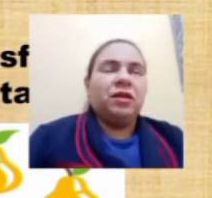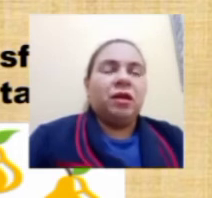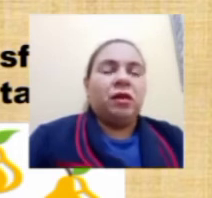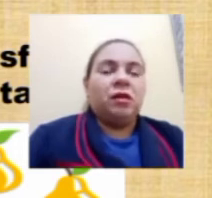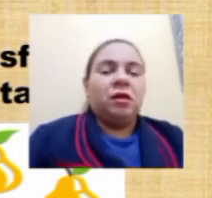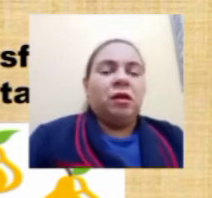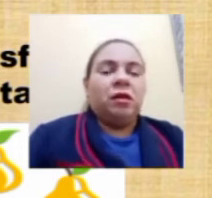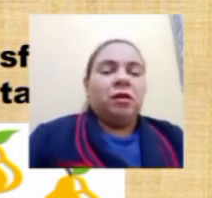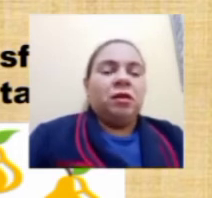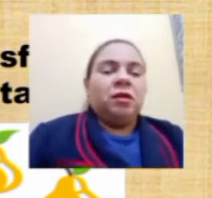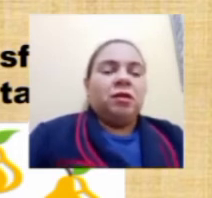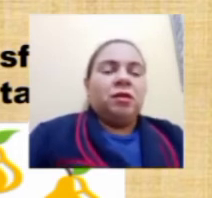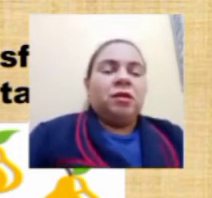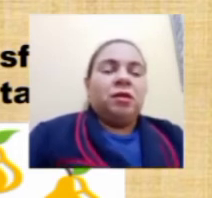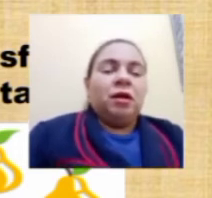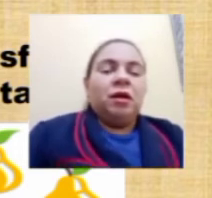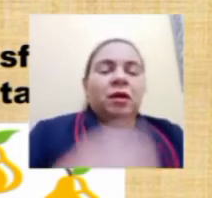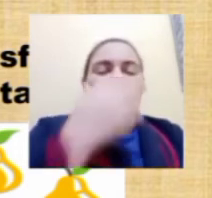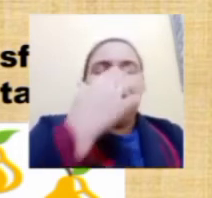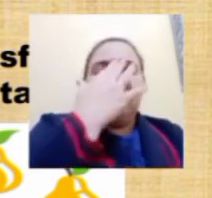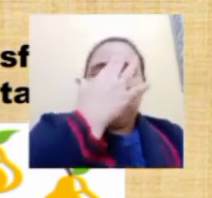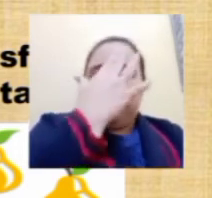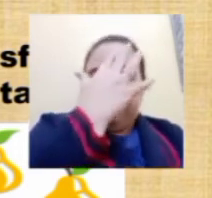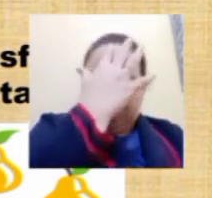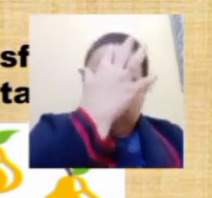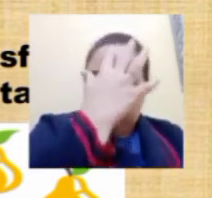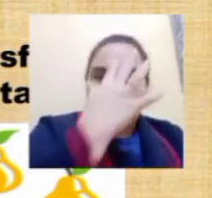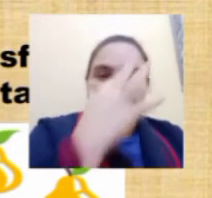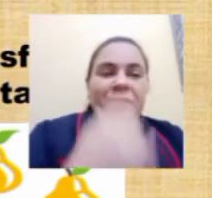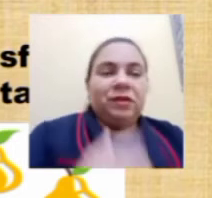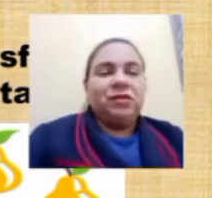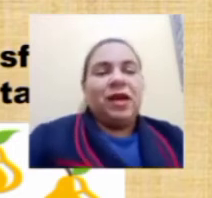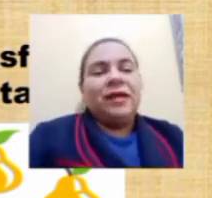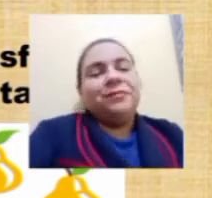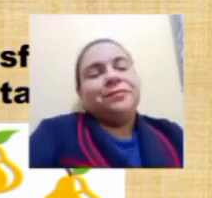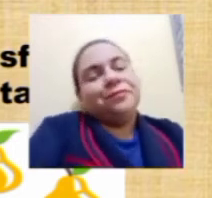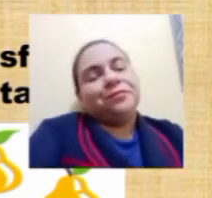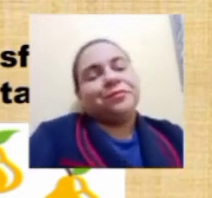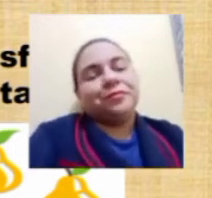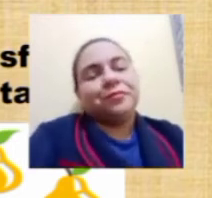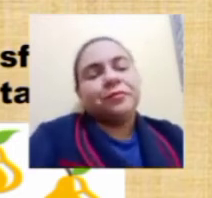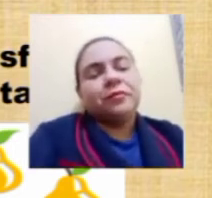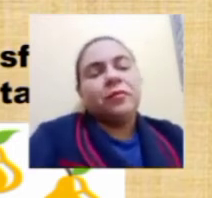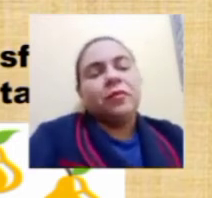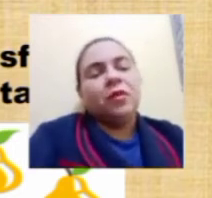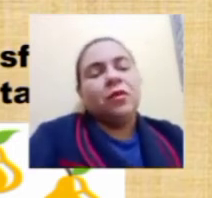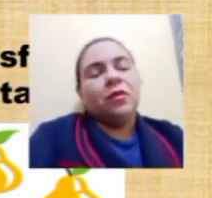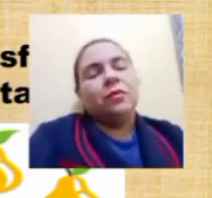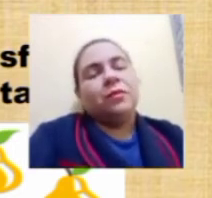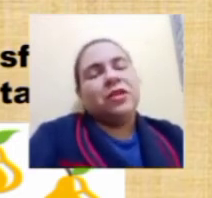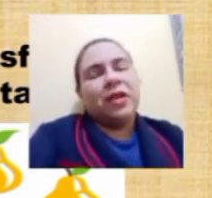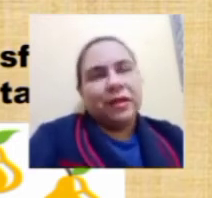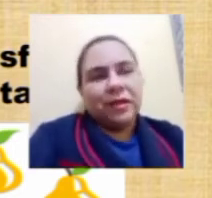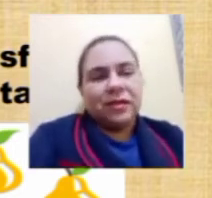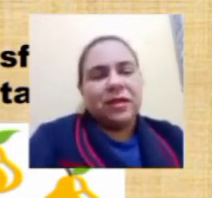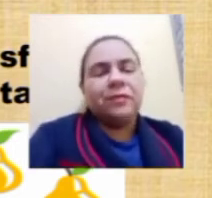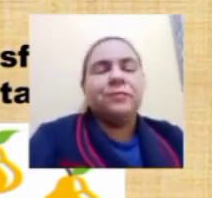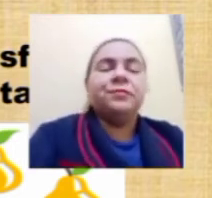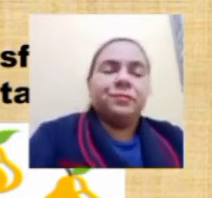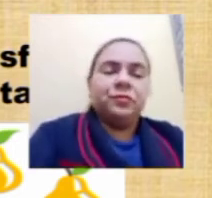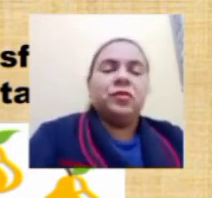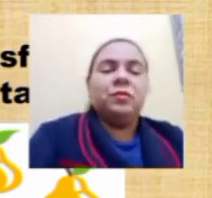aí de dentro do parênteses, né? Nós temos menos 17, mais 14, menos 135,